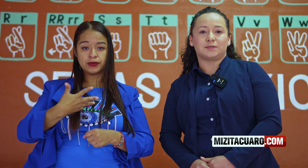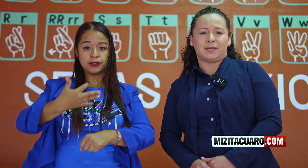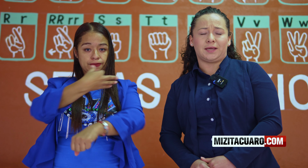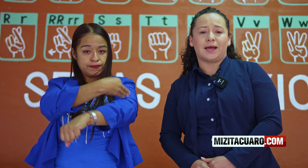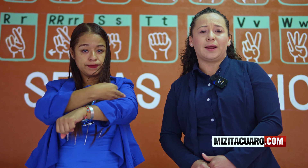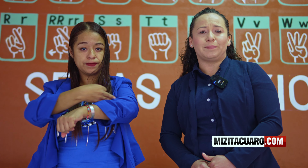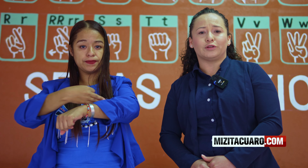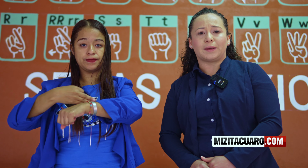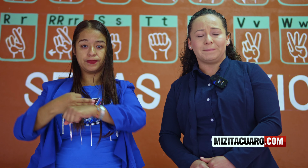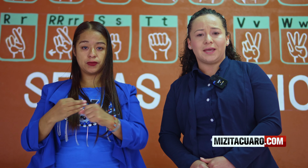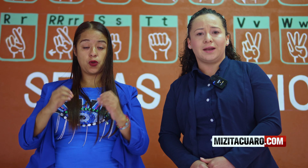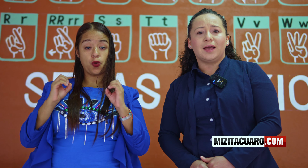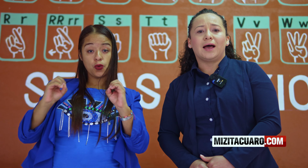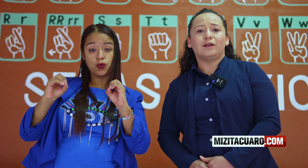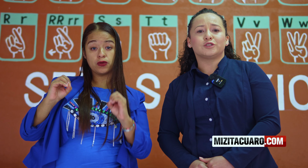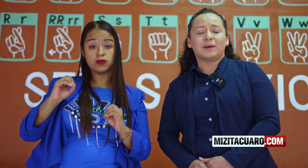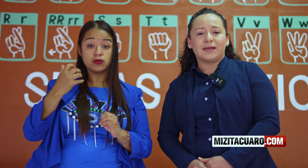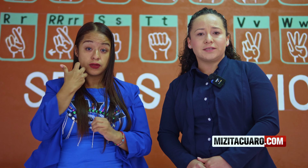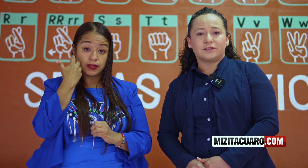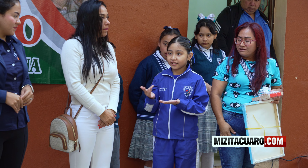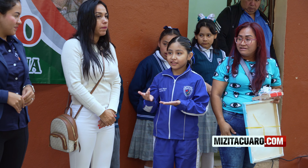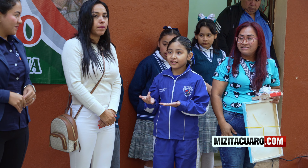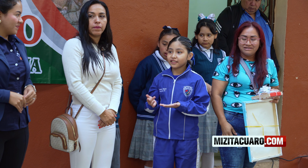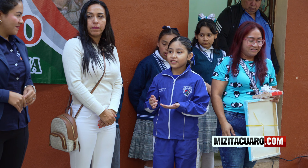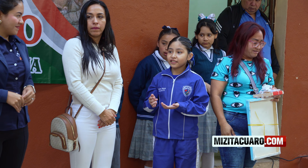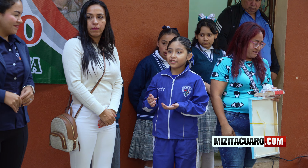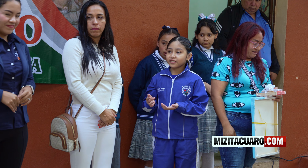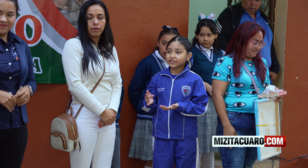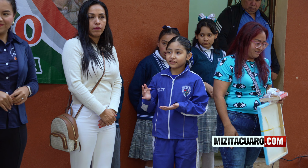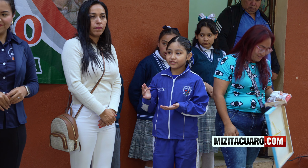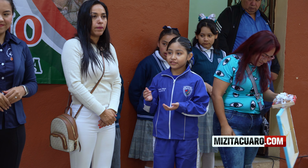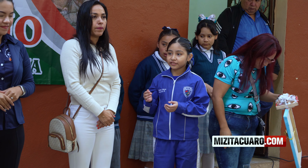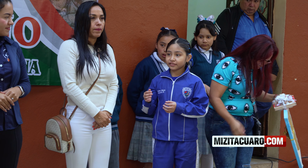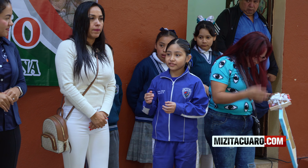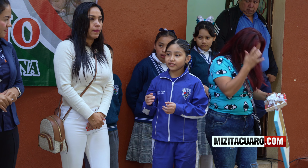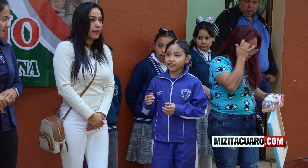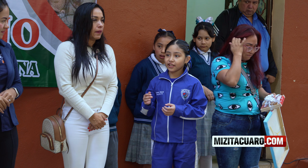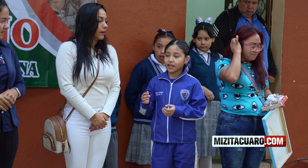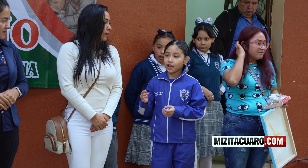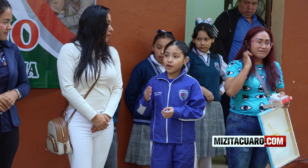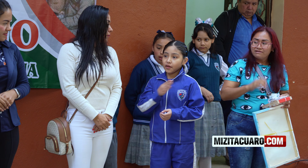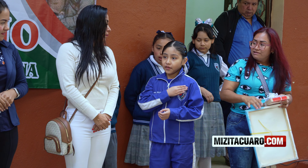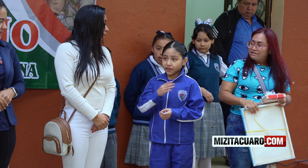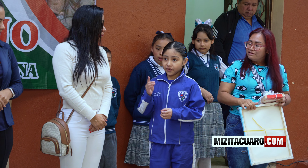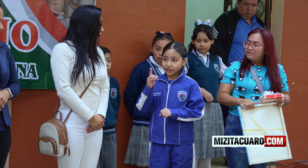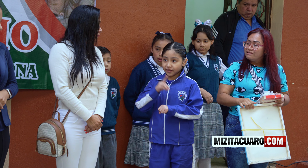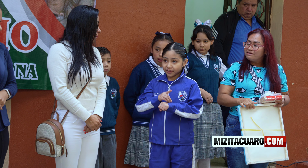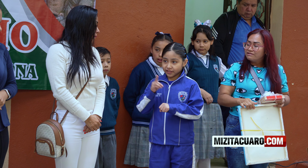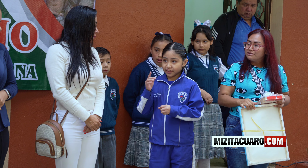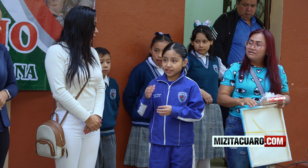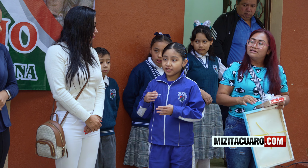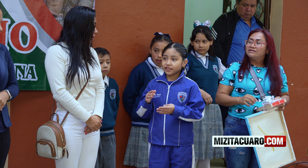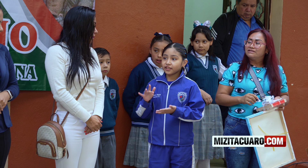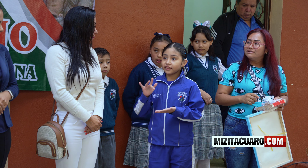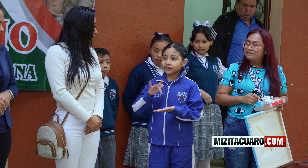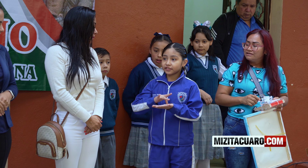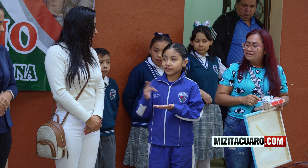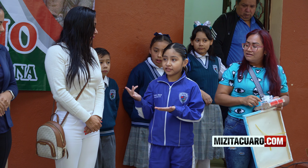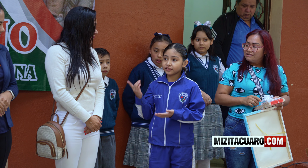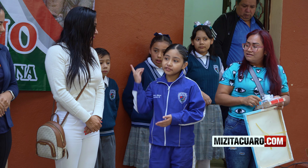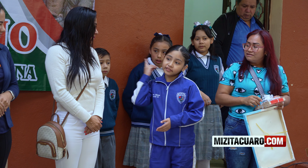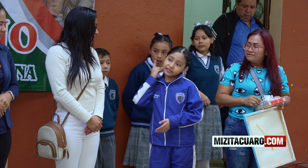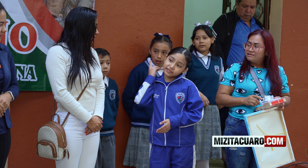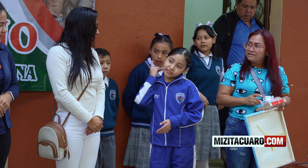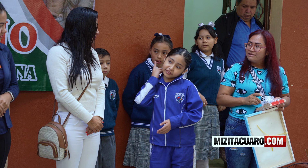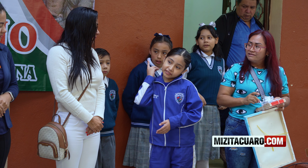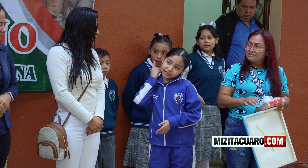de señas mexicana, pero también a los maestros, a personas del sector público en general que deseen aprender lengua